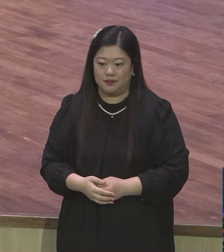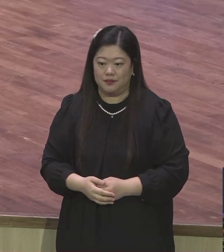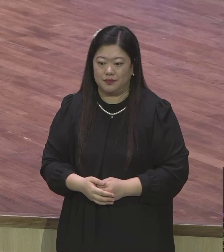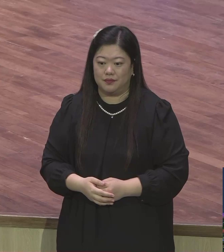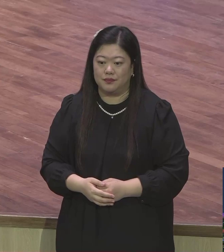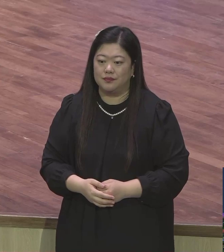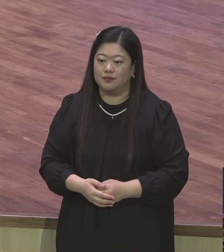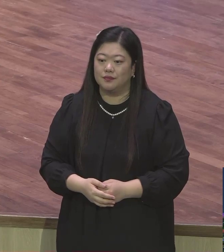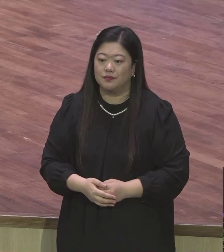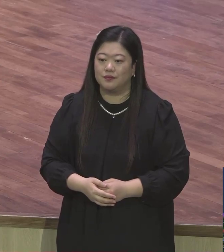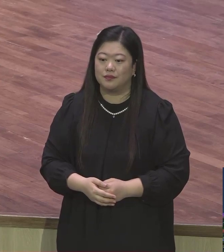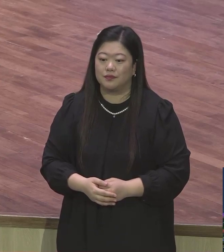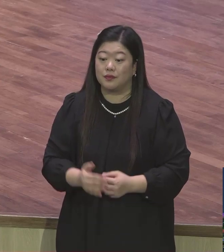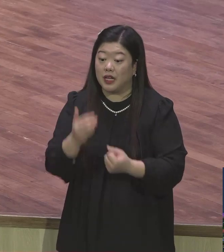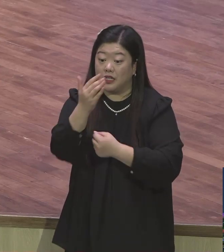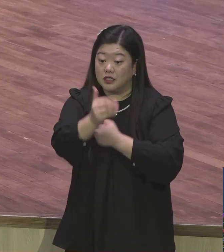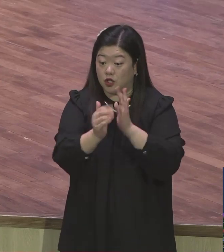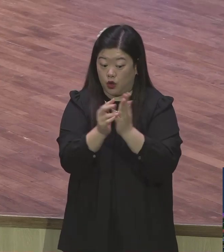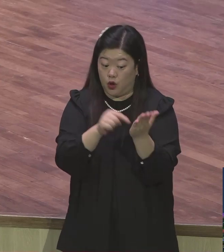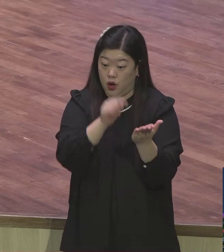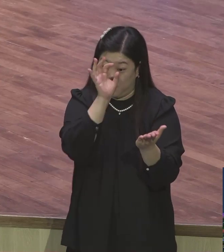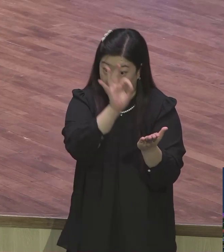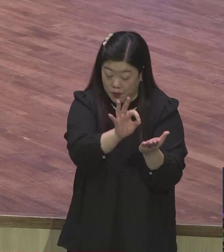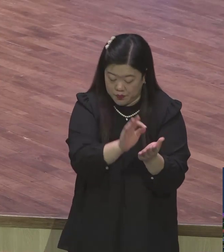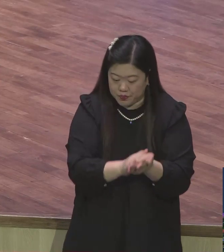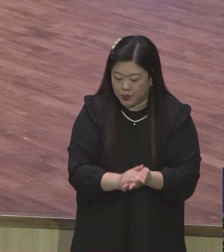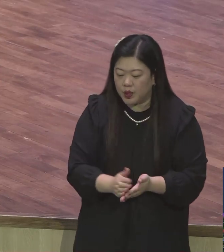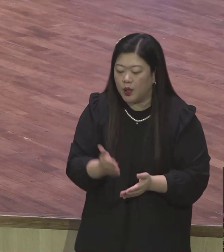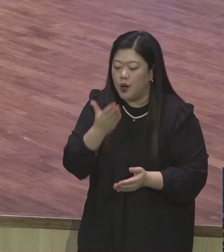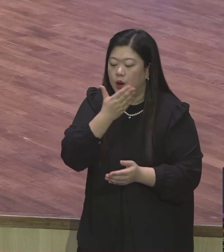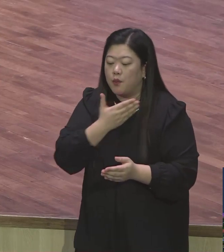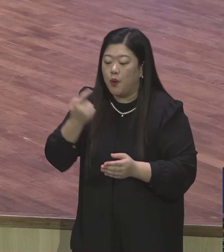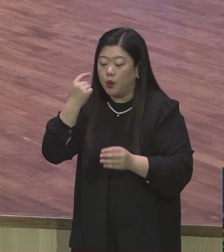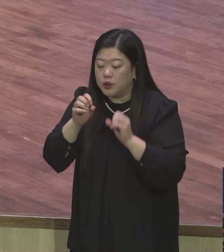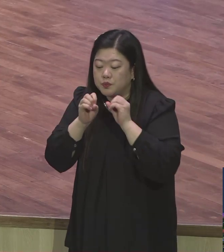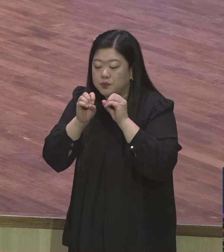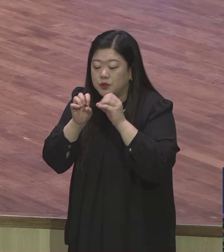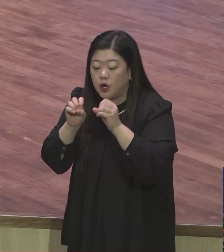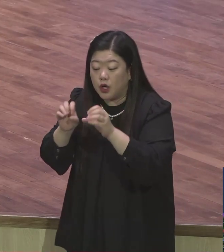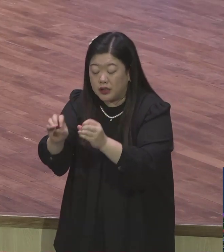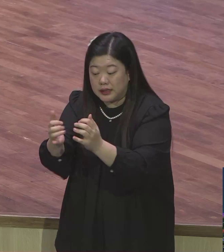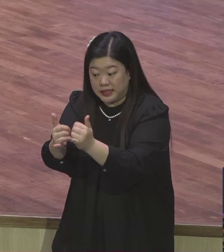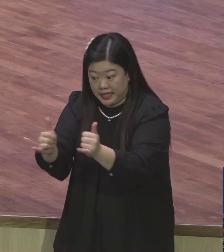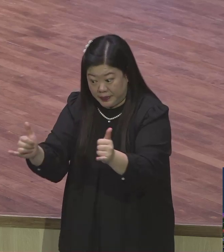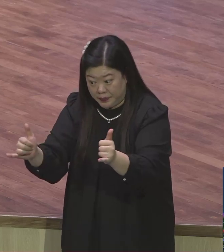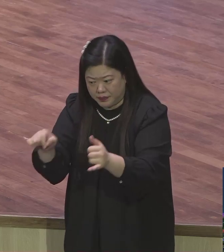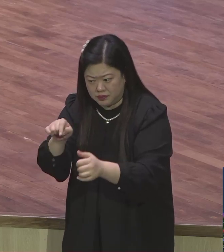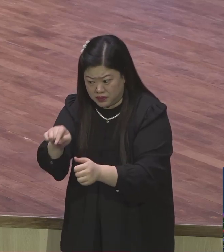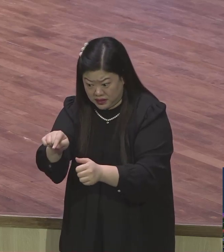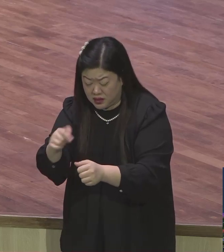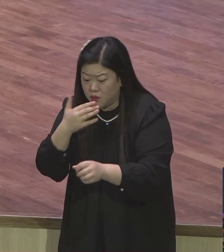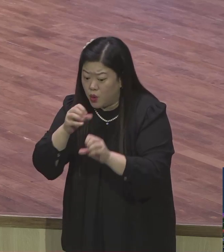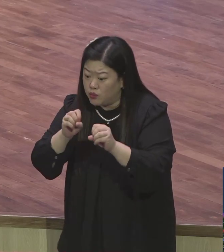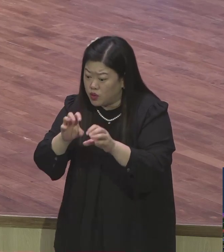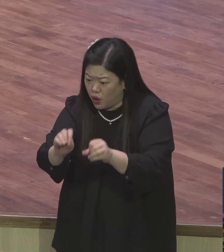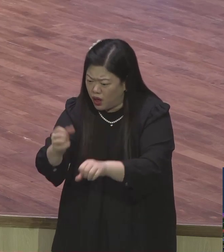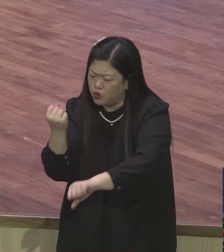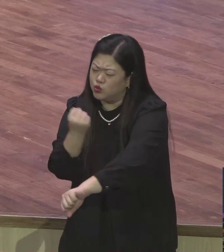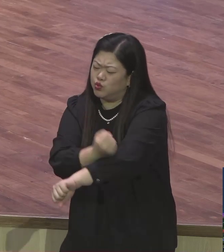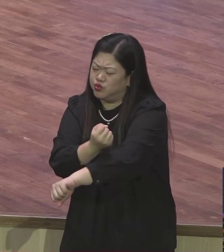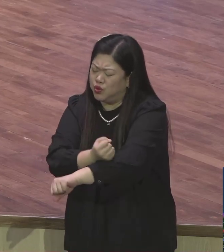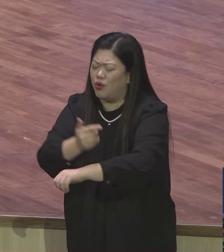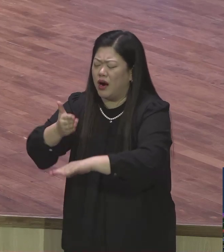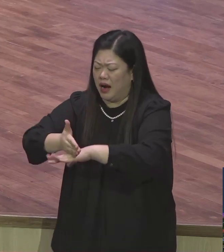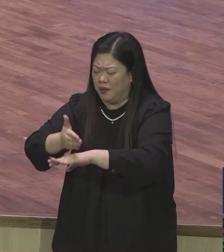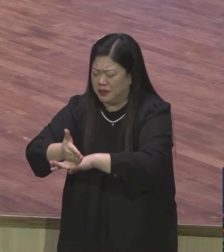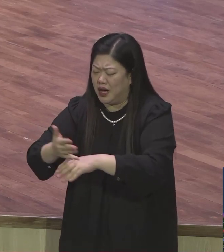있습니다. 복음을 위해서 냉수 한 그릇이라도 동기 없이 그 팔레스타인의 말이죠.